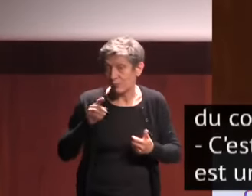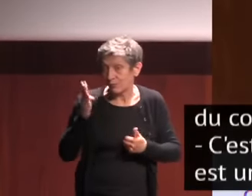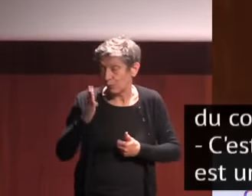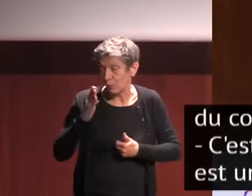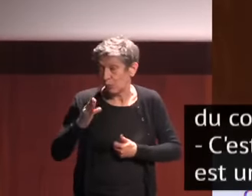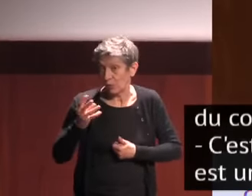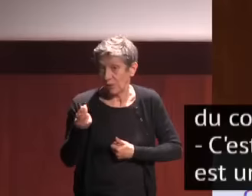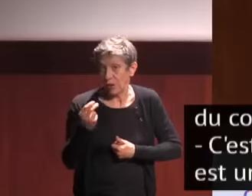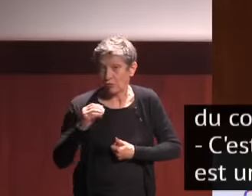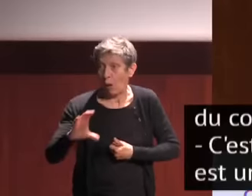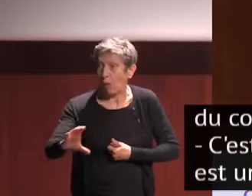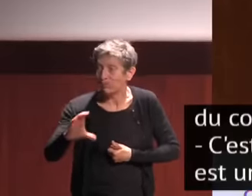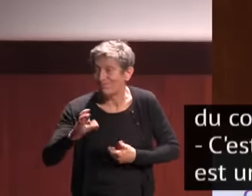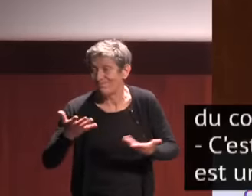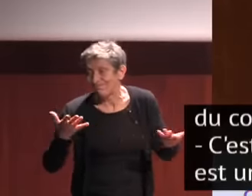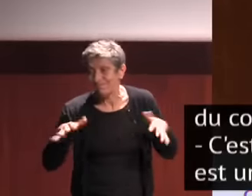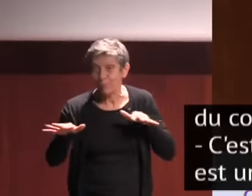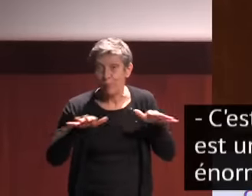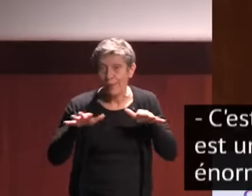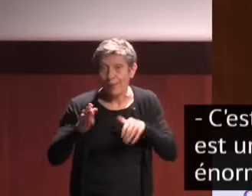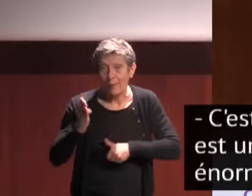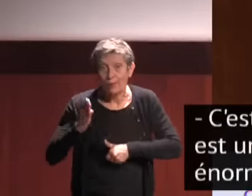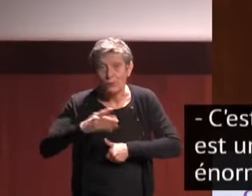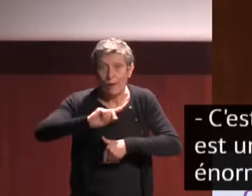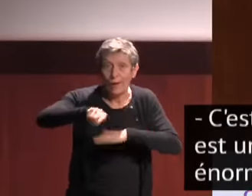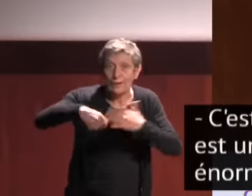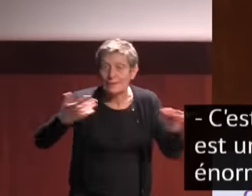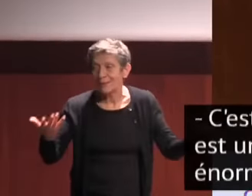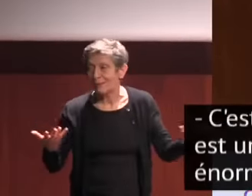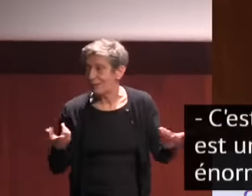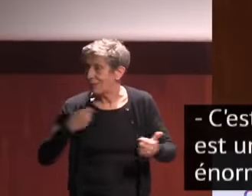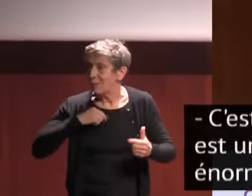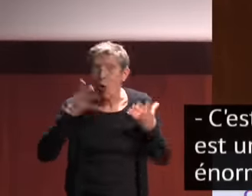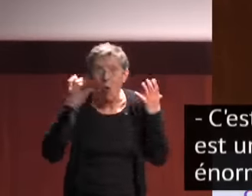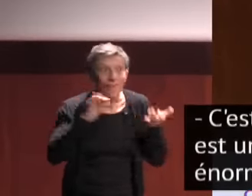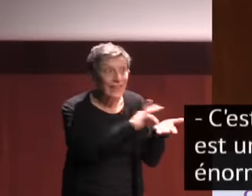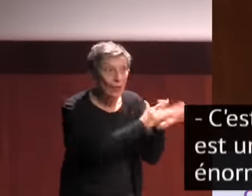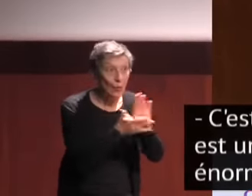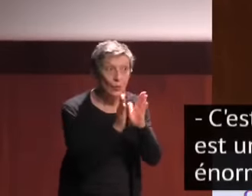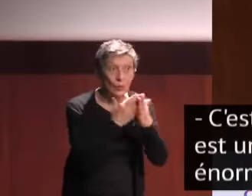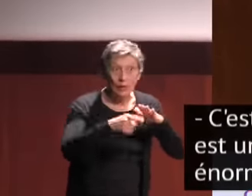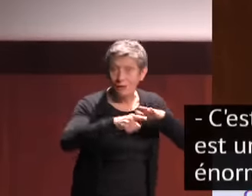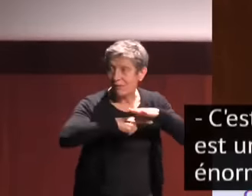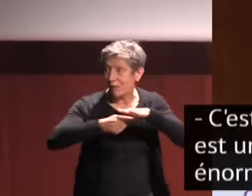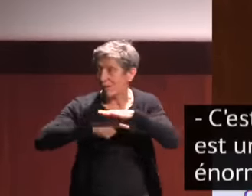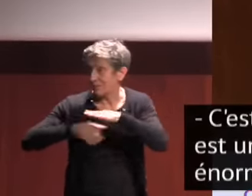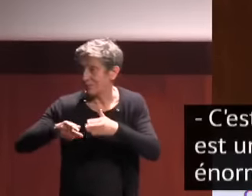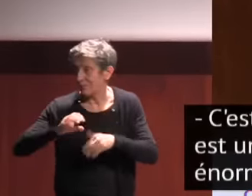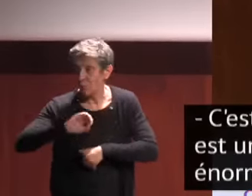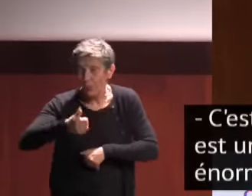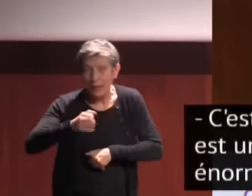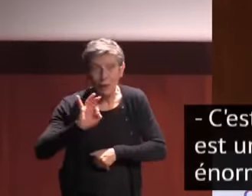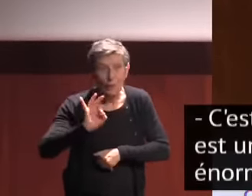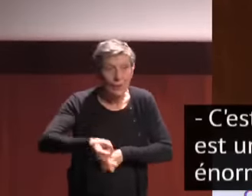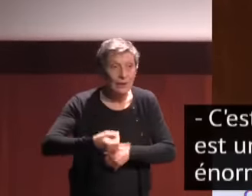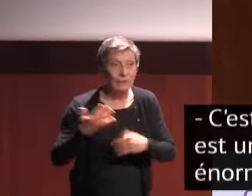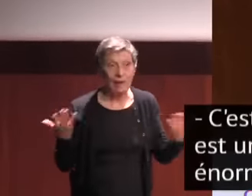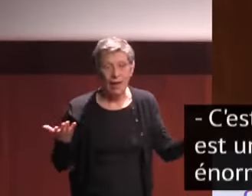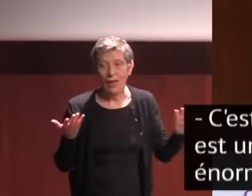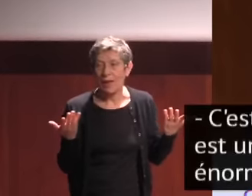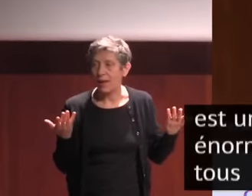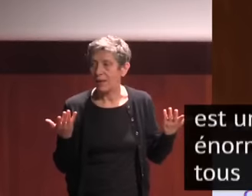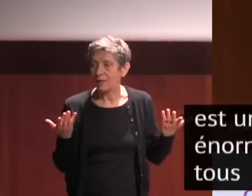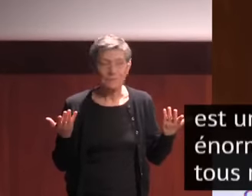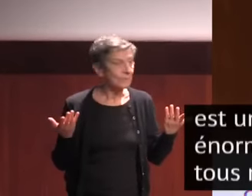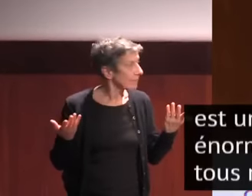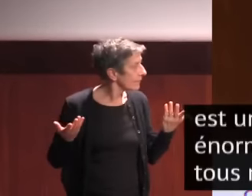financiers, malheureusement. On adorerait pouvoir le faire pour tous nos ouvrages. Après, on sait déjà que beaucoup de nos ouvrages sont